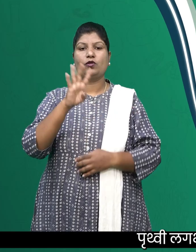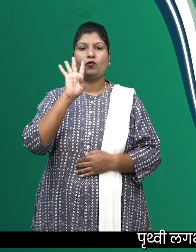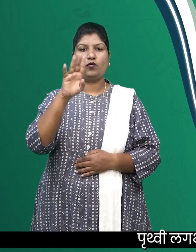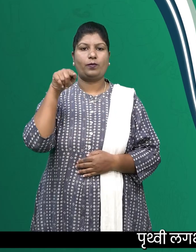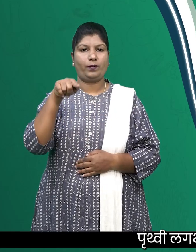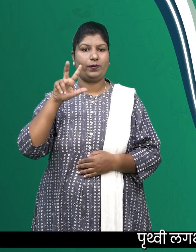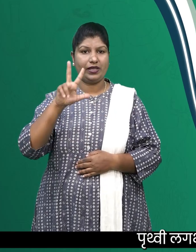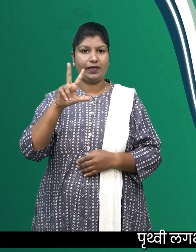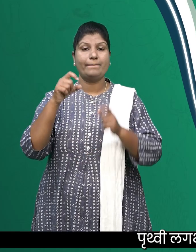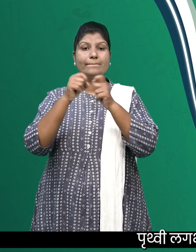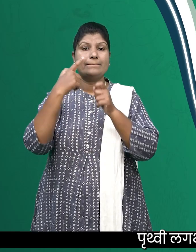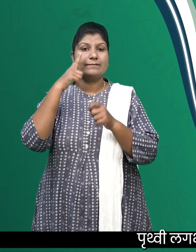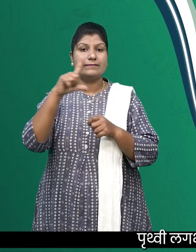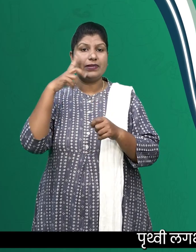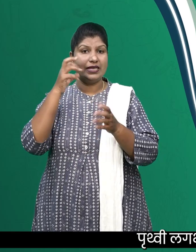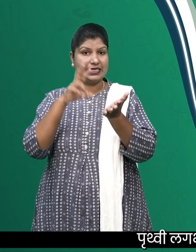थी